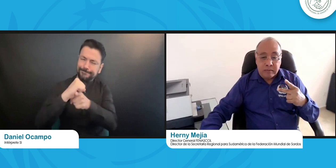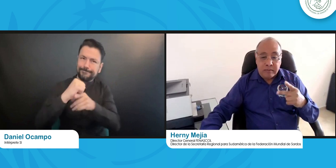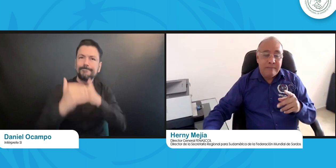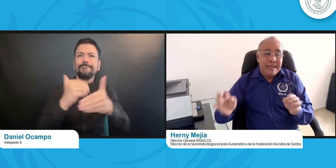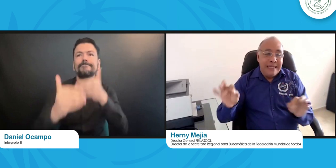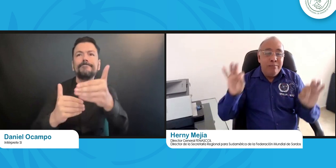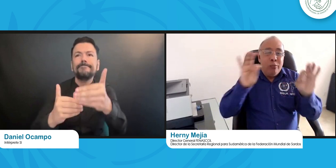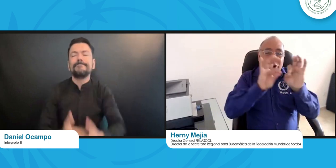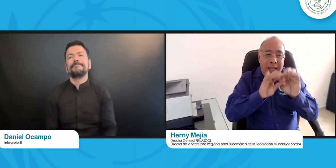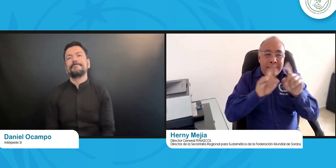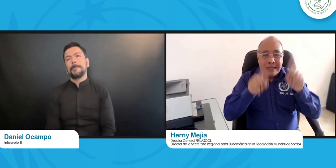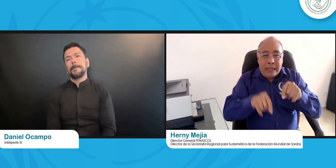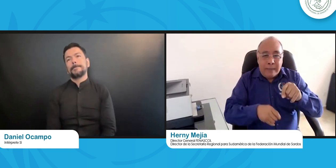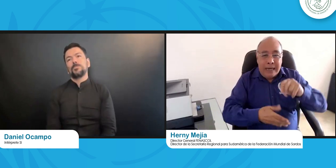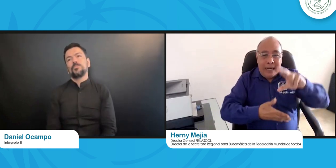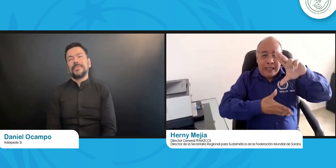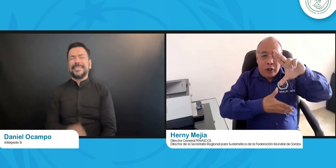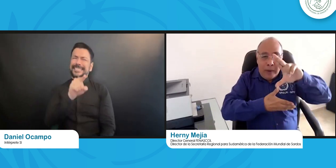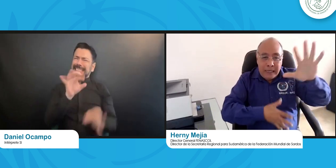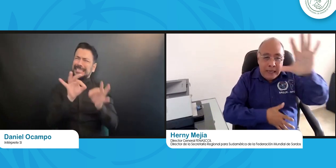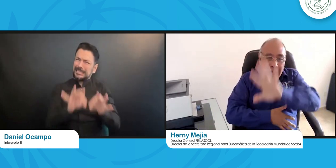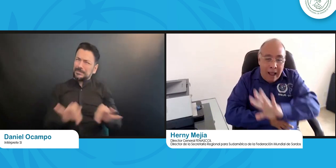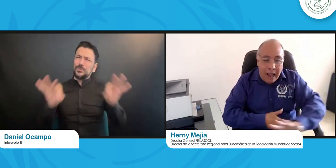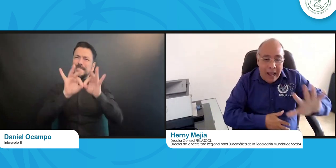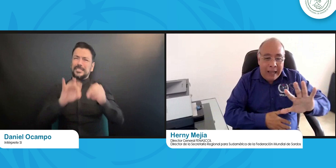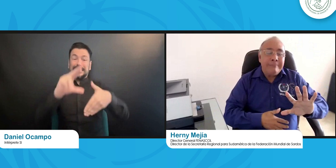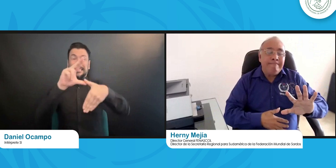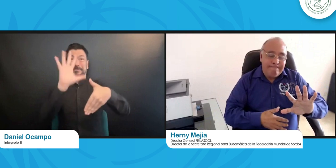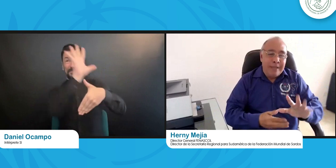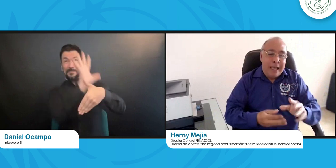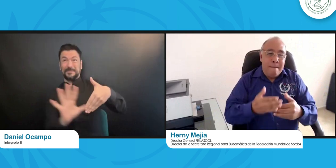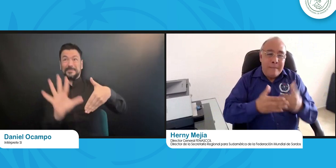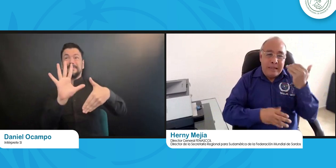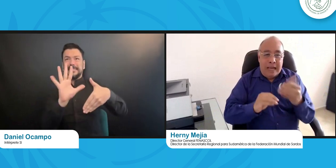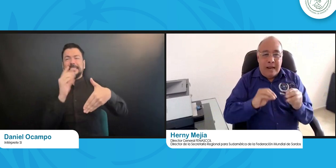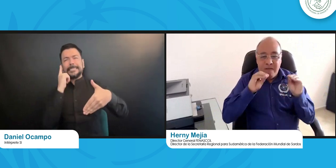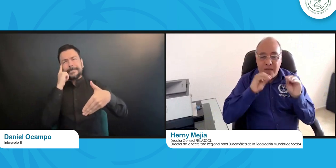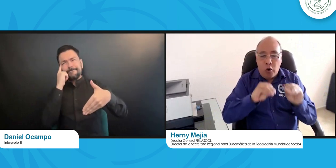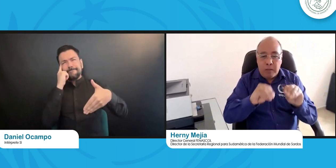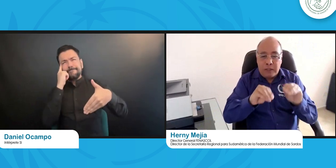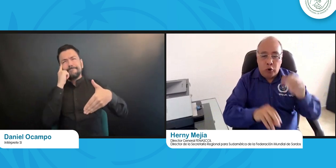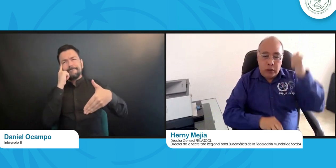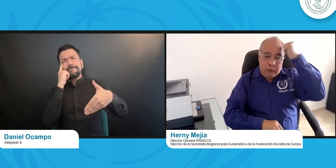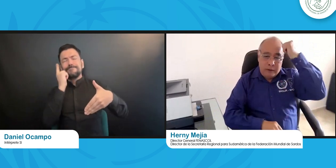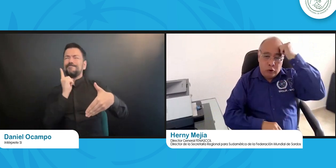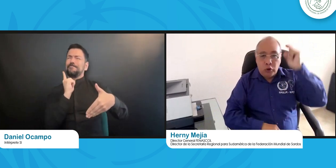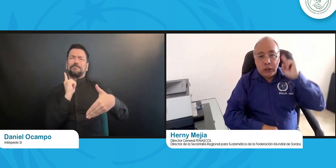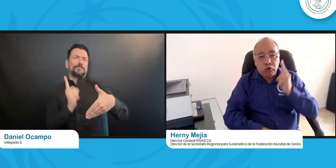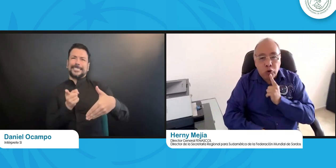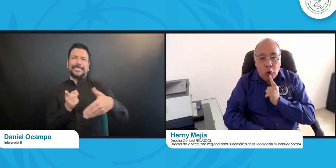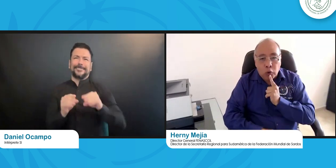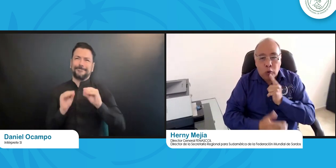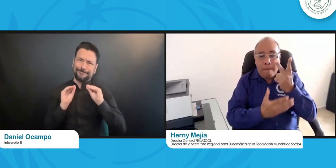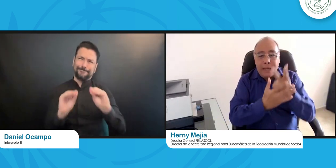de la lengua de señas. Lo segundo, que también es muy importante a nivel latinoamericano, es empezar